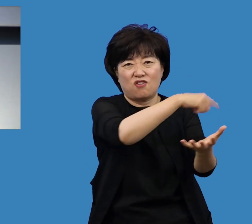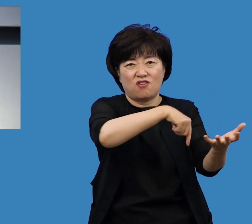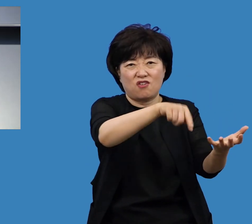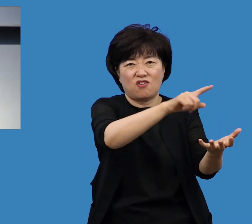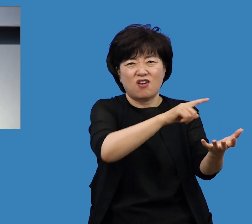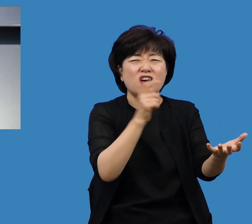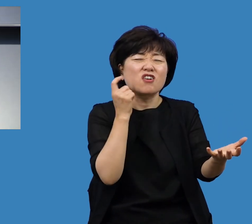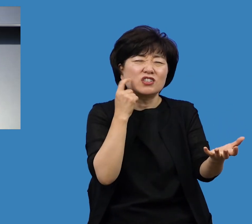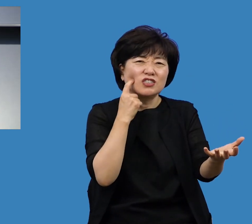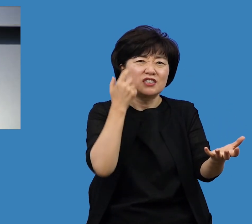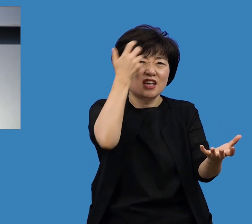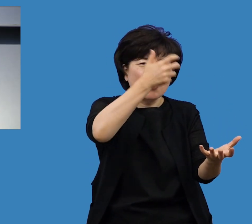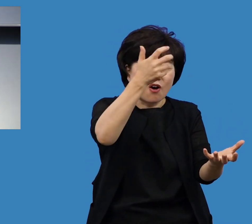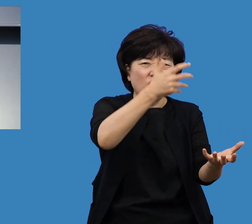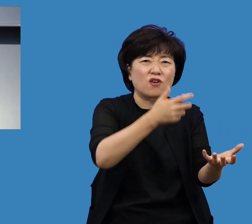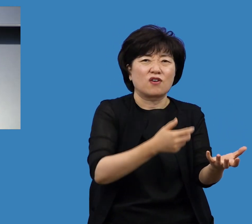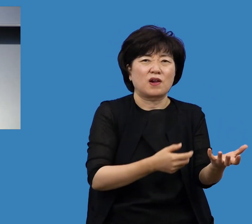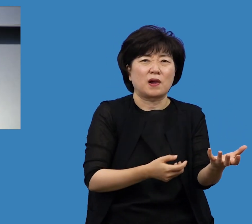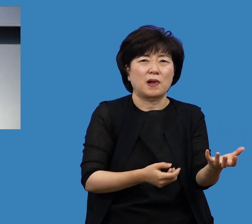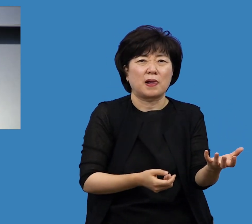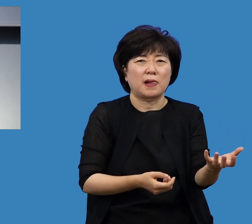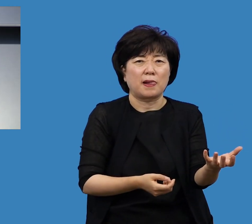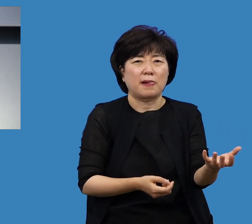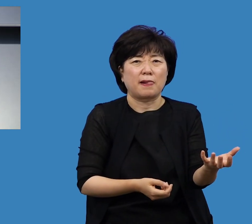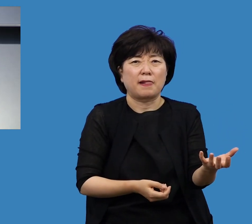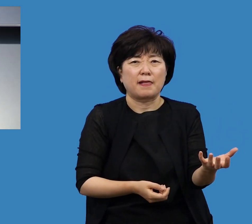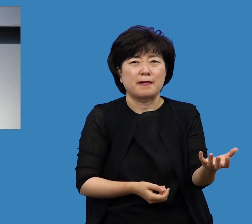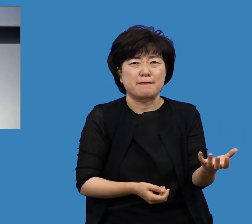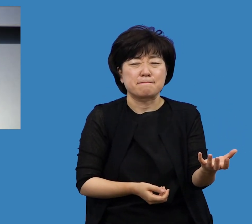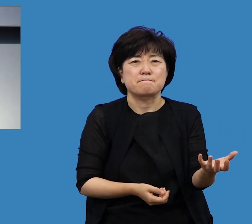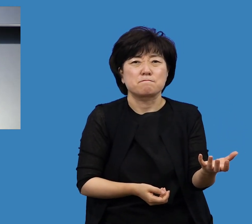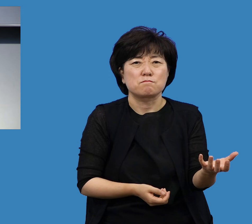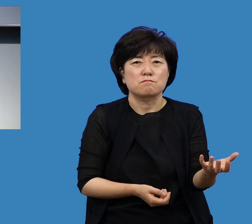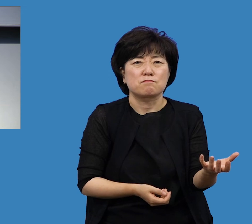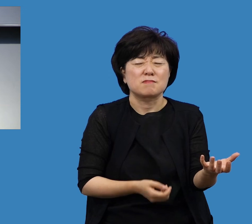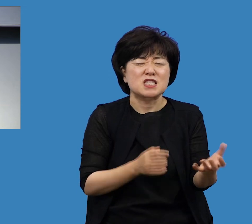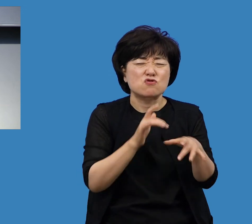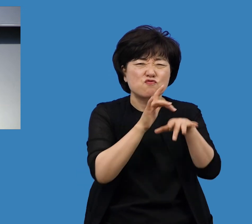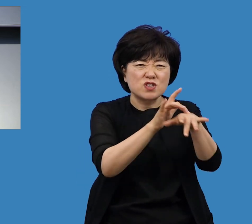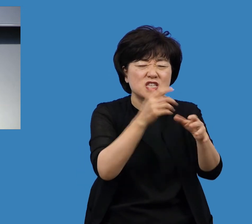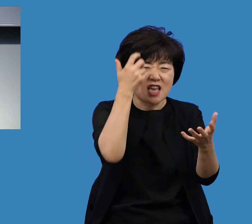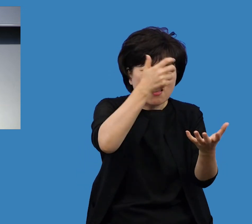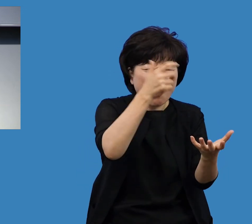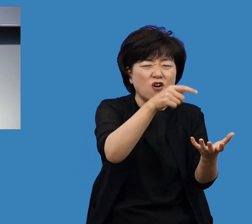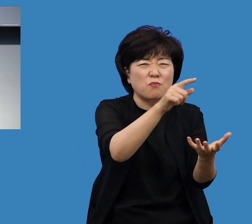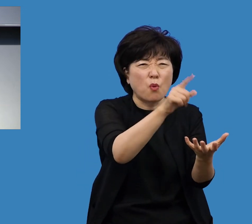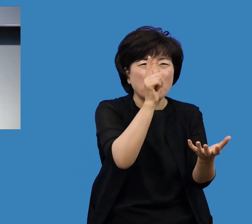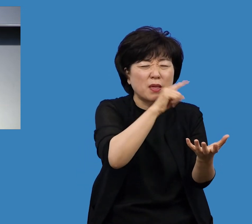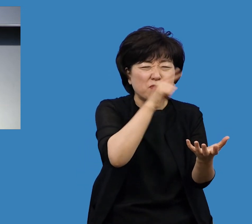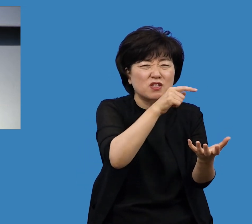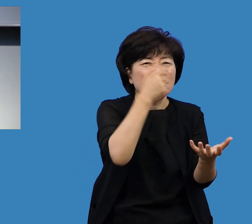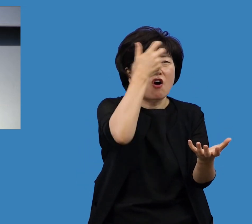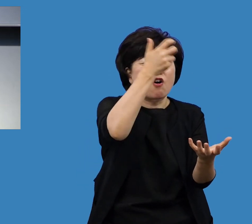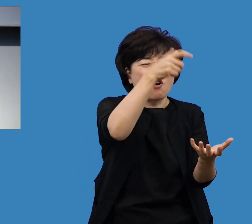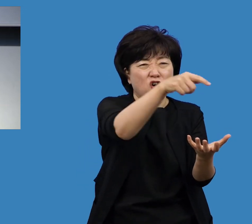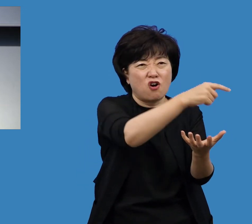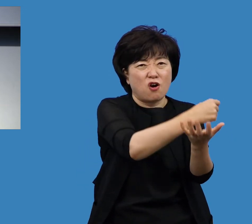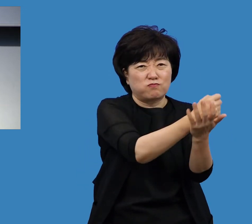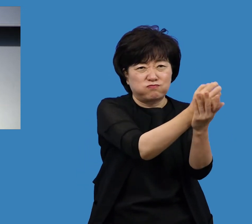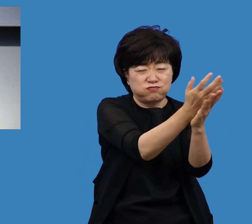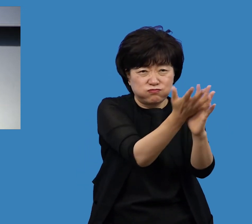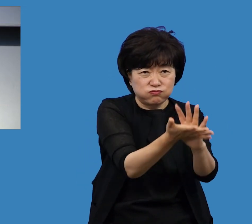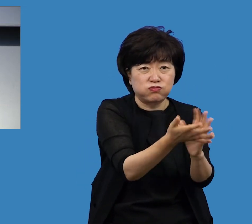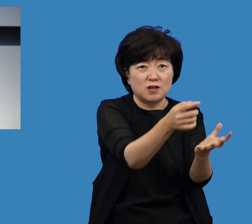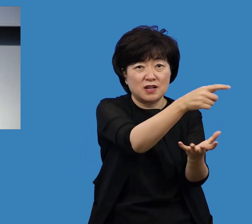거짓의 영, 뭐냐 이게 귀신의 영, 무슨 영, 하여간 이 각종 영들이 강한